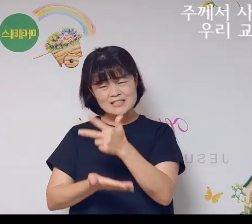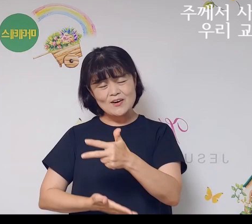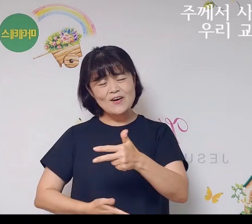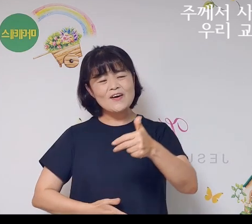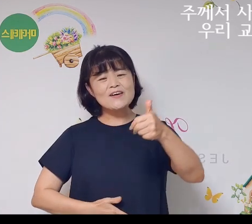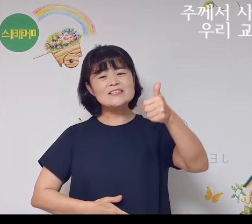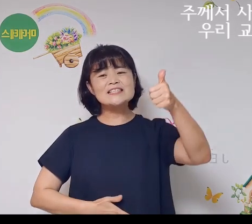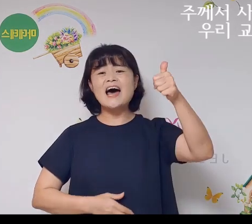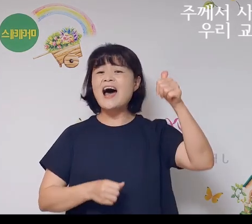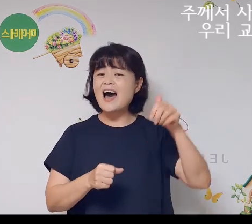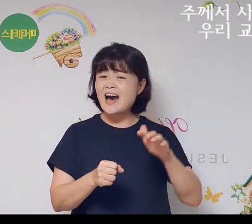주께서